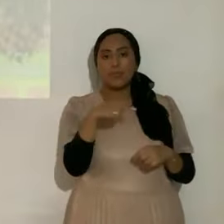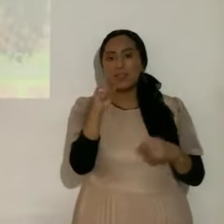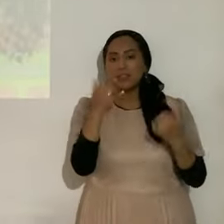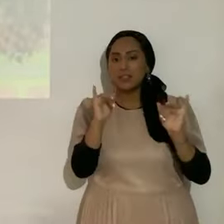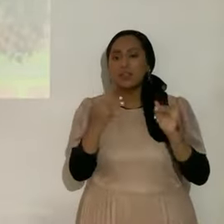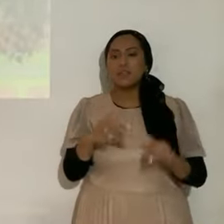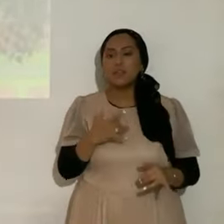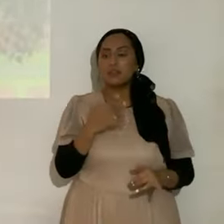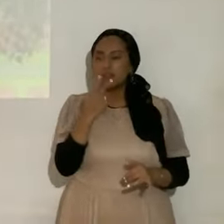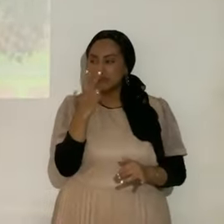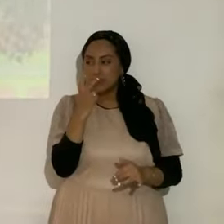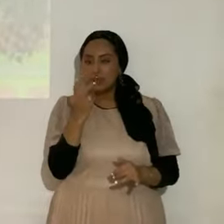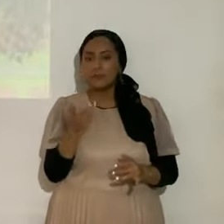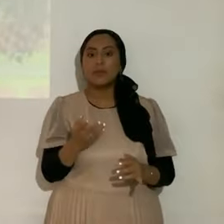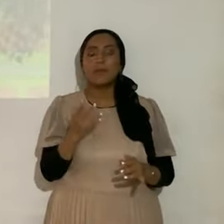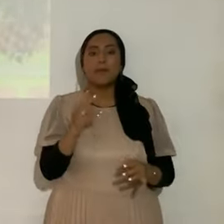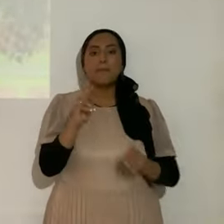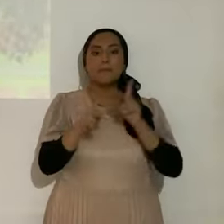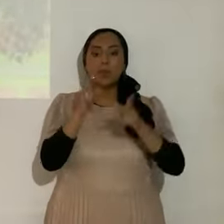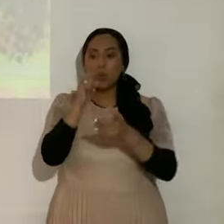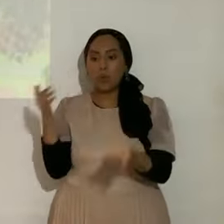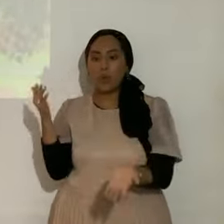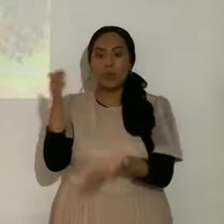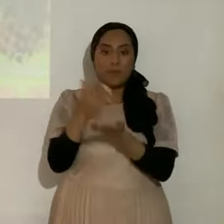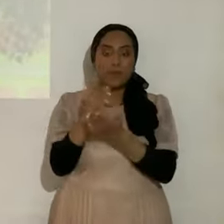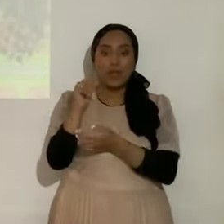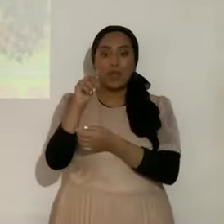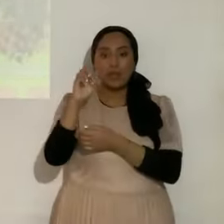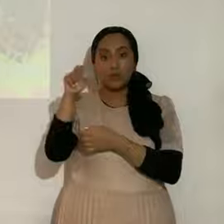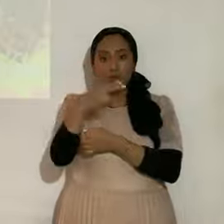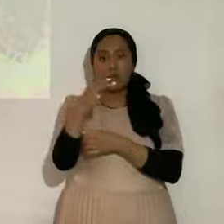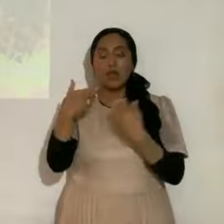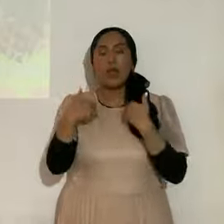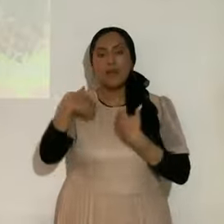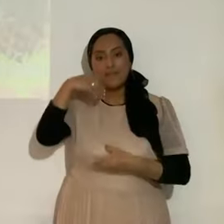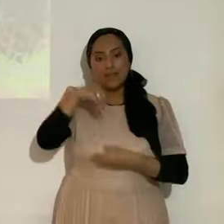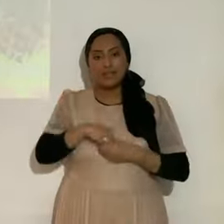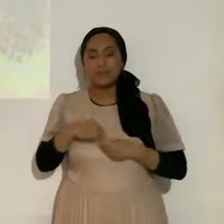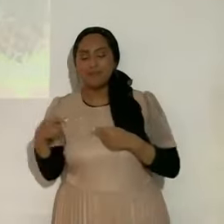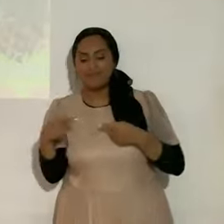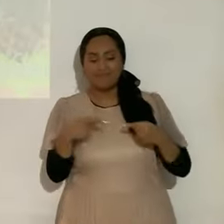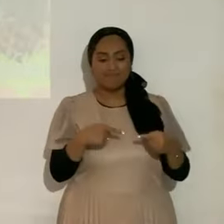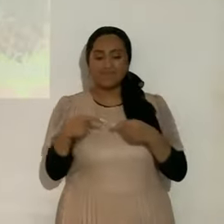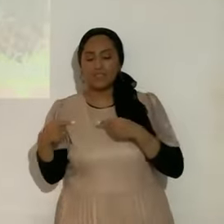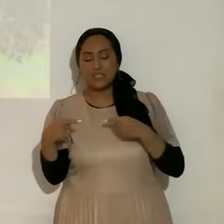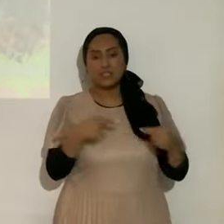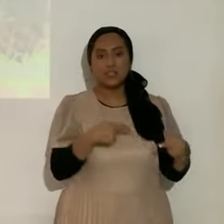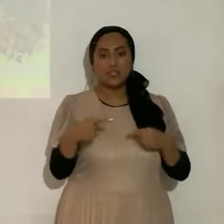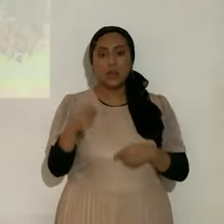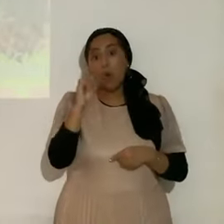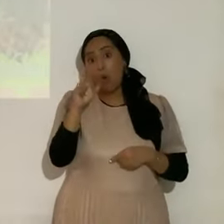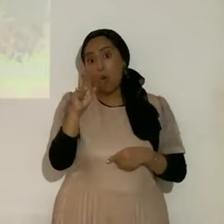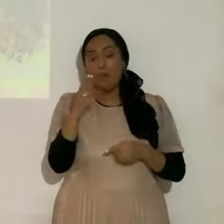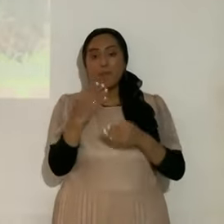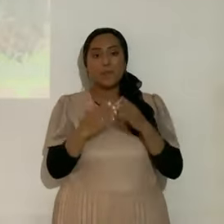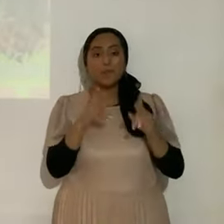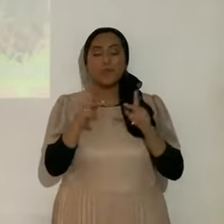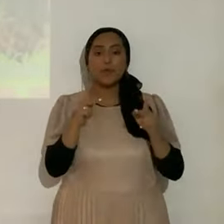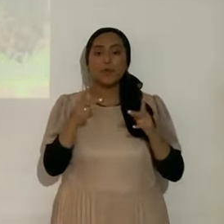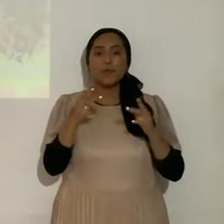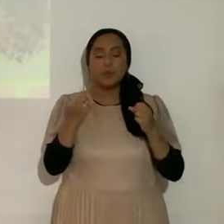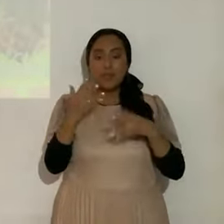dudando, ¿sí? Las personas que llegan a la Torá tienen una lucha interna, los nuevecitos. O incluso los que no son